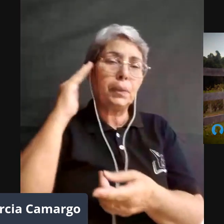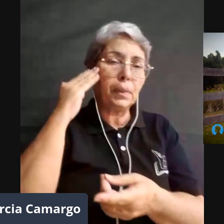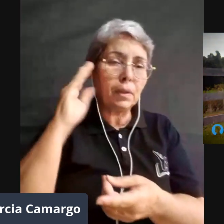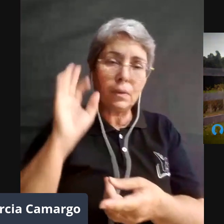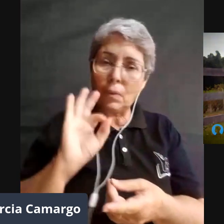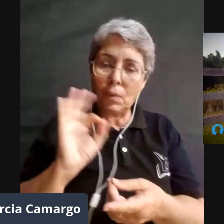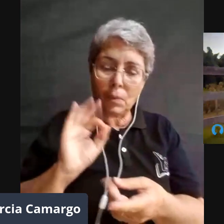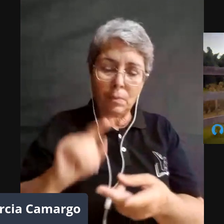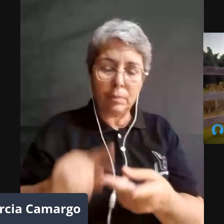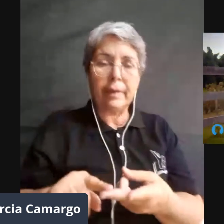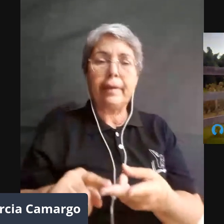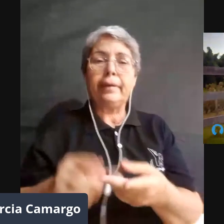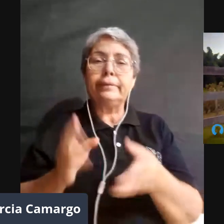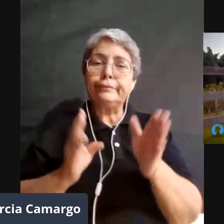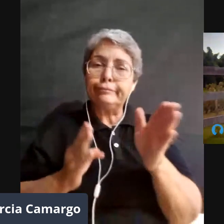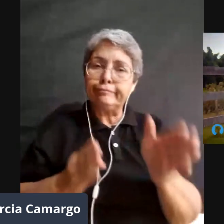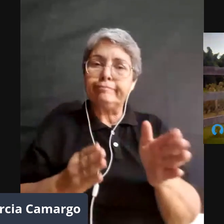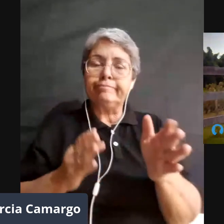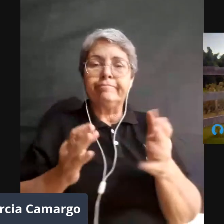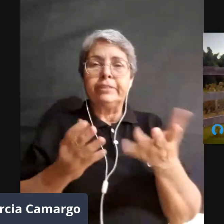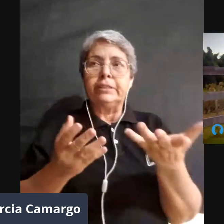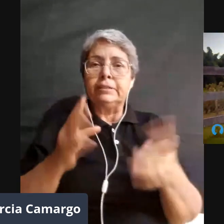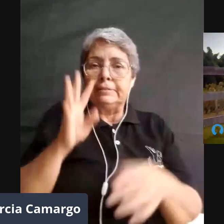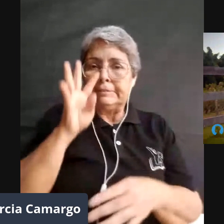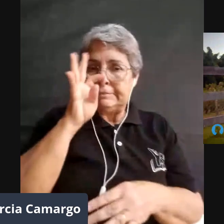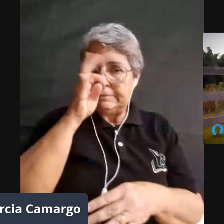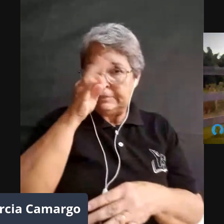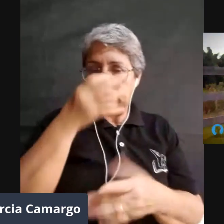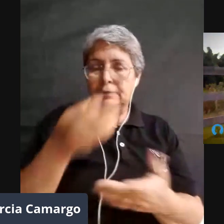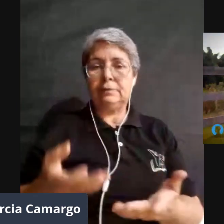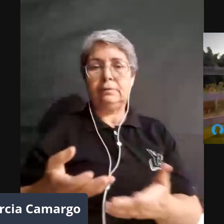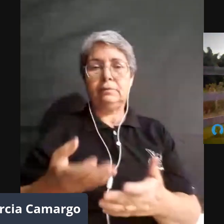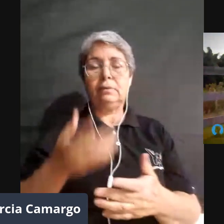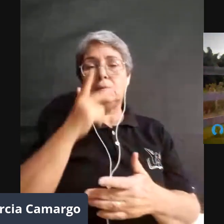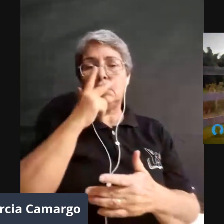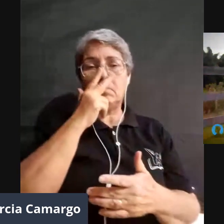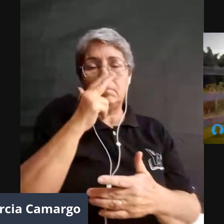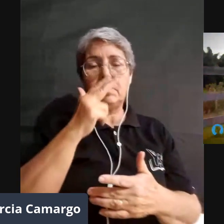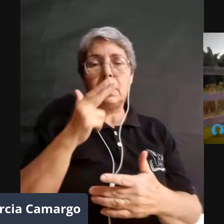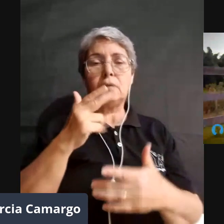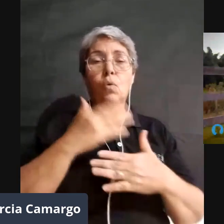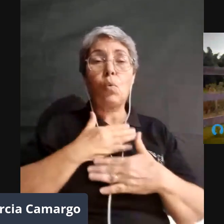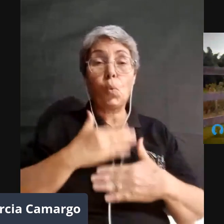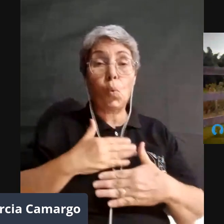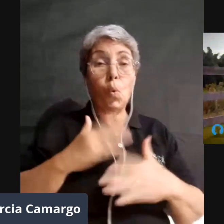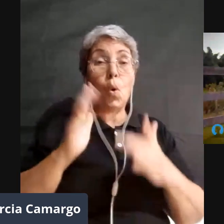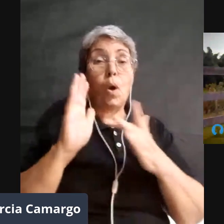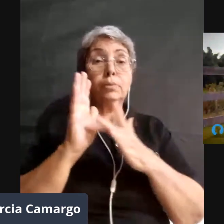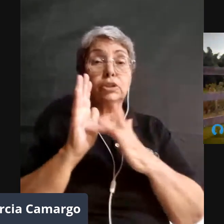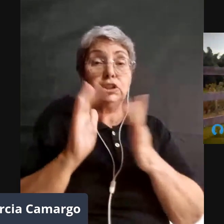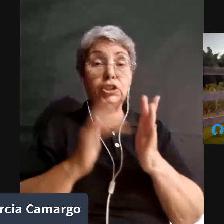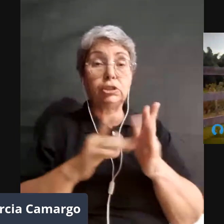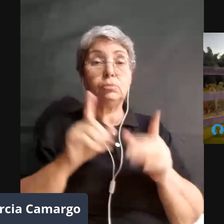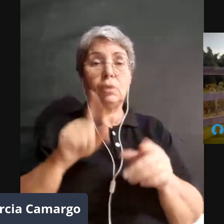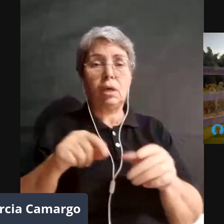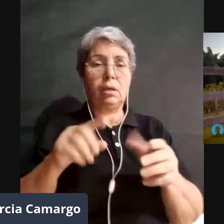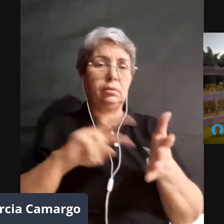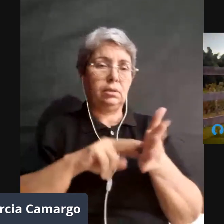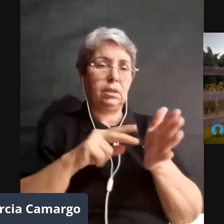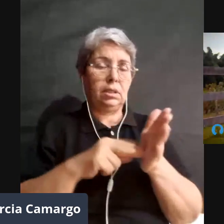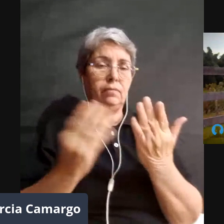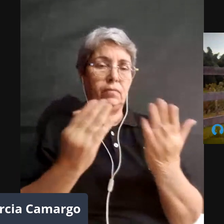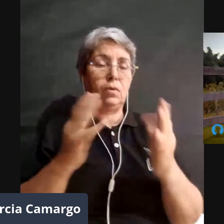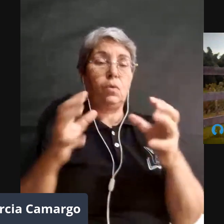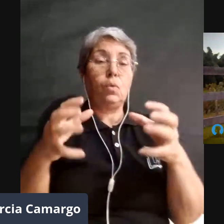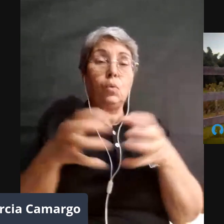O corpo está morno. E não fui eu quem disse isso. foi aquele que não pode mentir. O